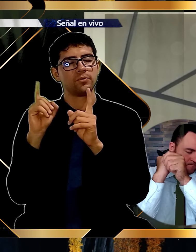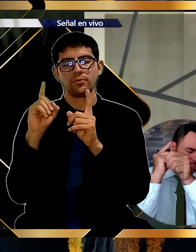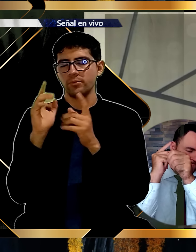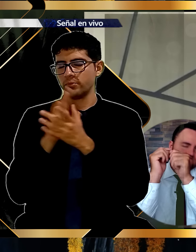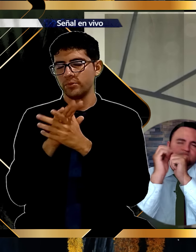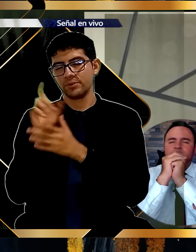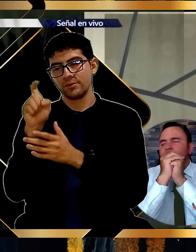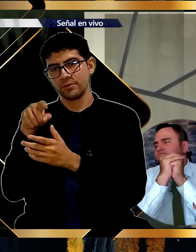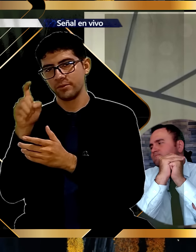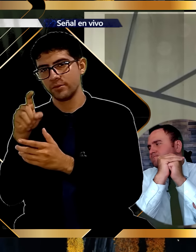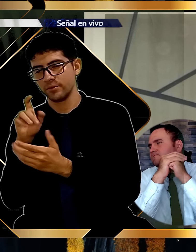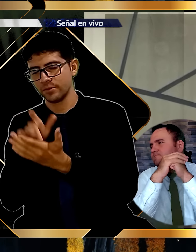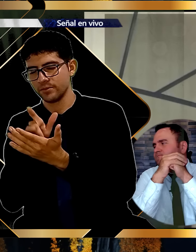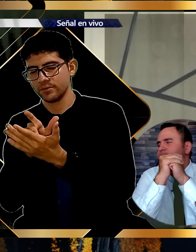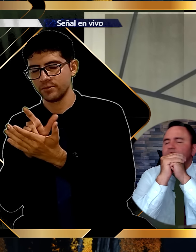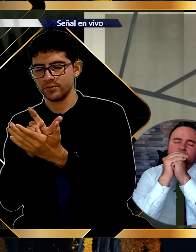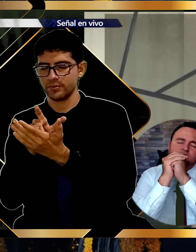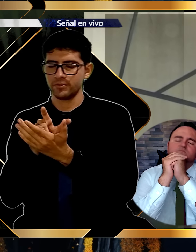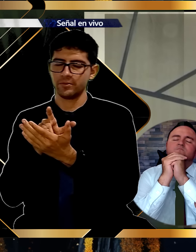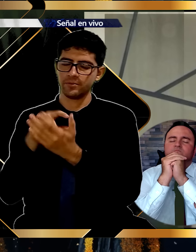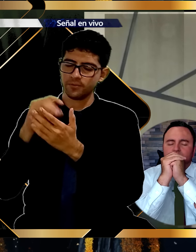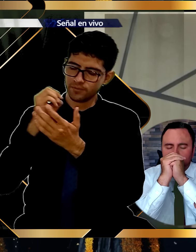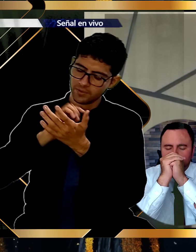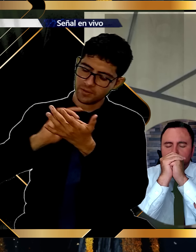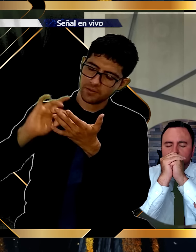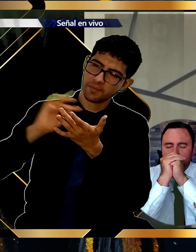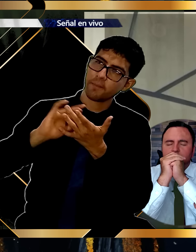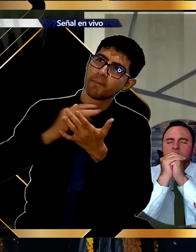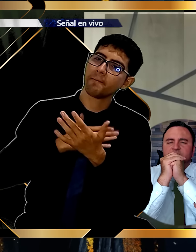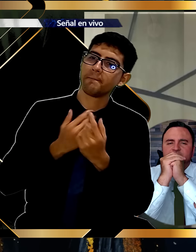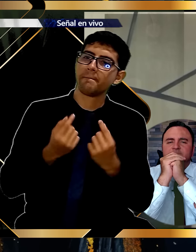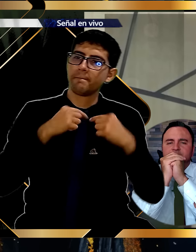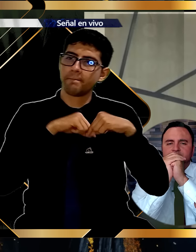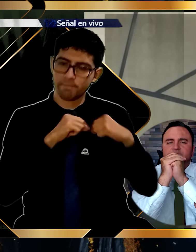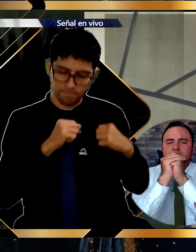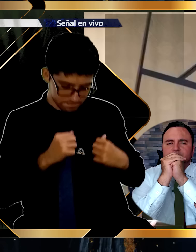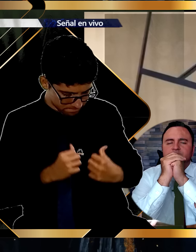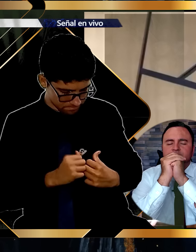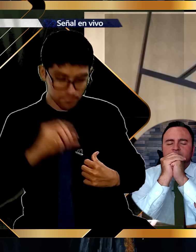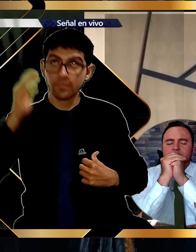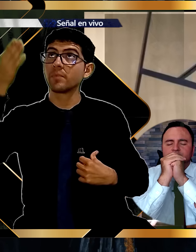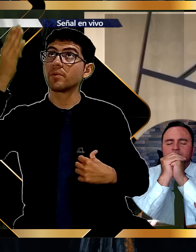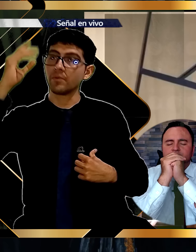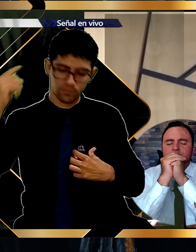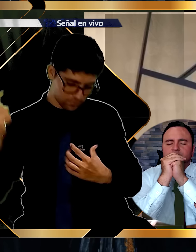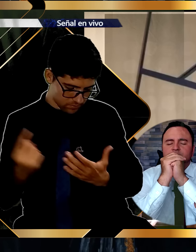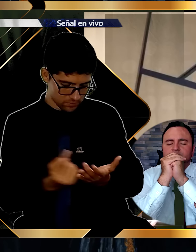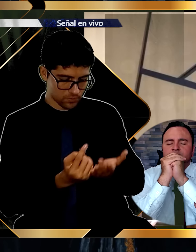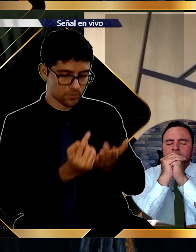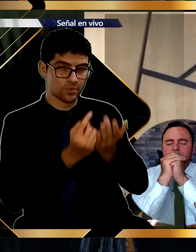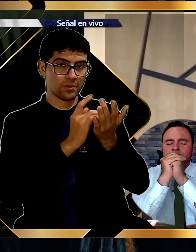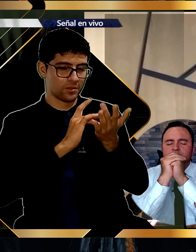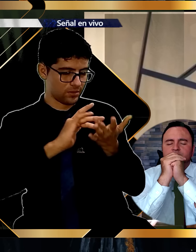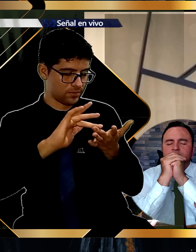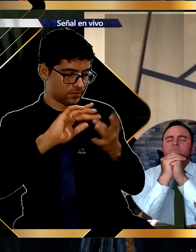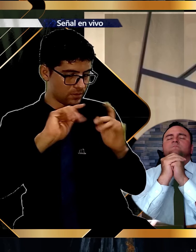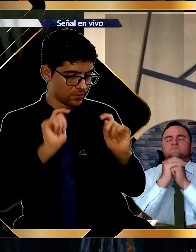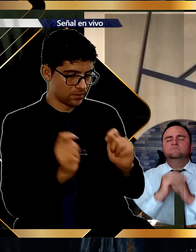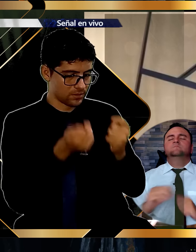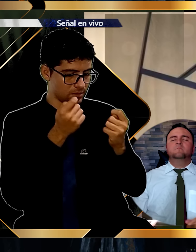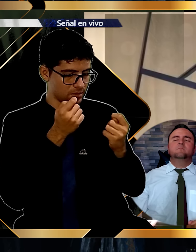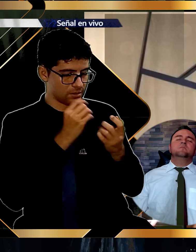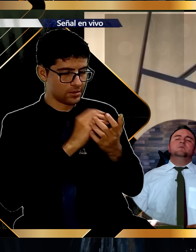Vamos a ser limpiados. Cristo viene a buscar su iglesia y Él mismo la lava y la santifica y la mantiene hasta que Él